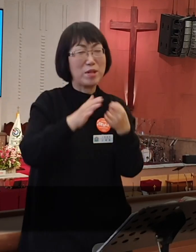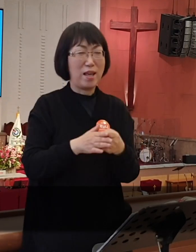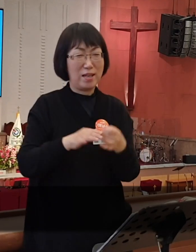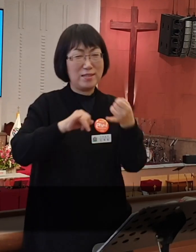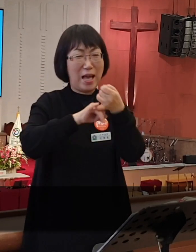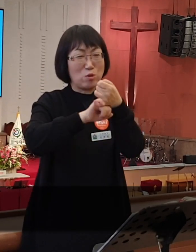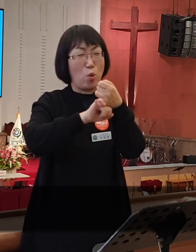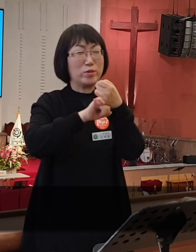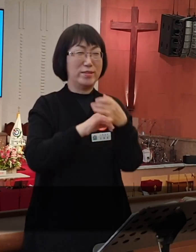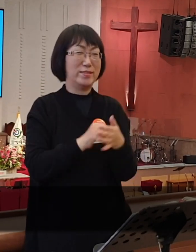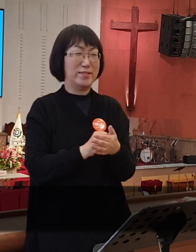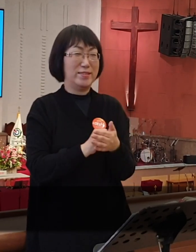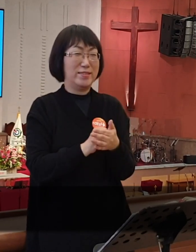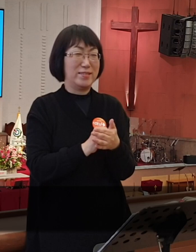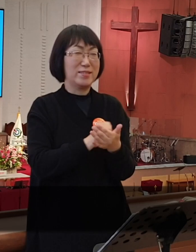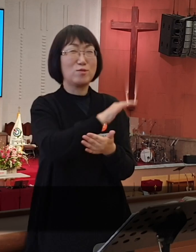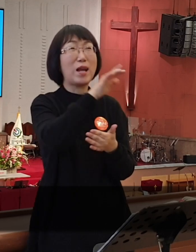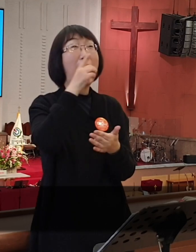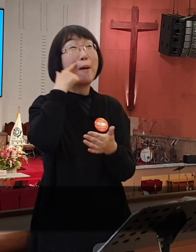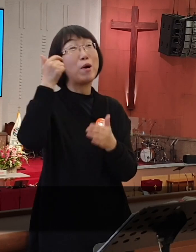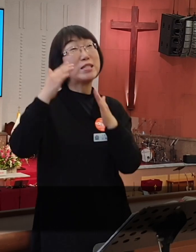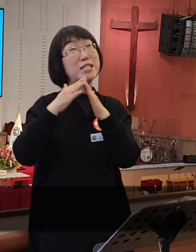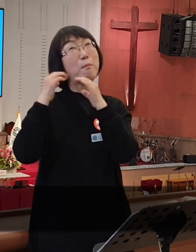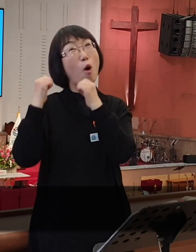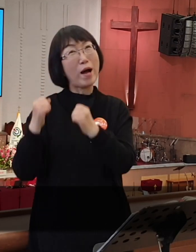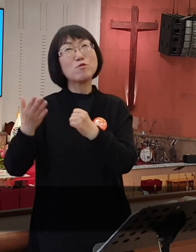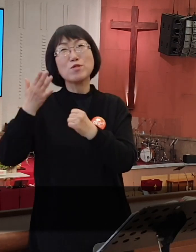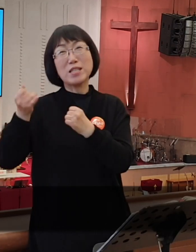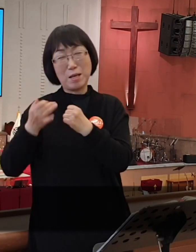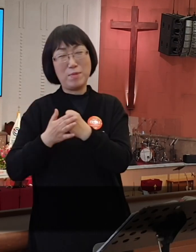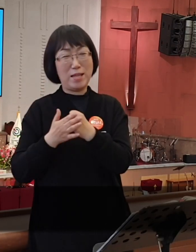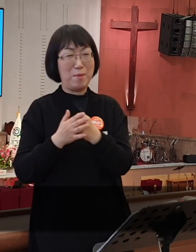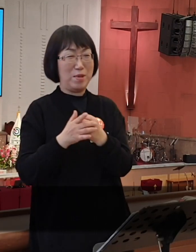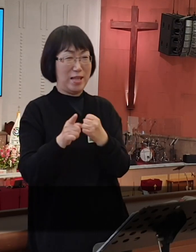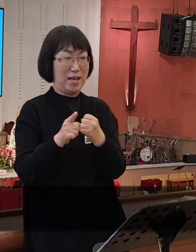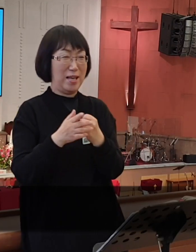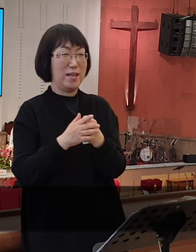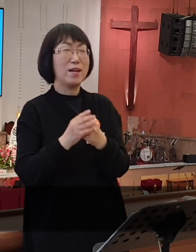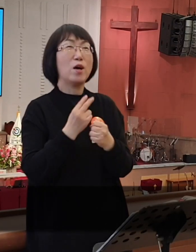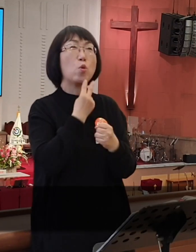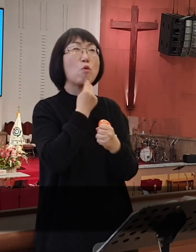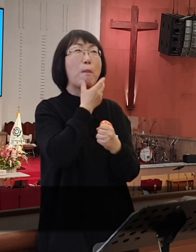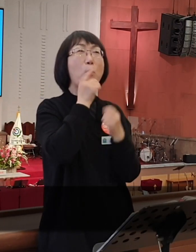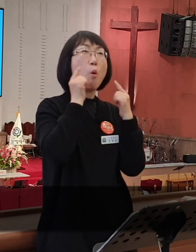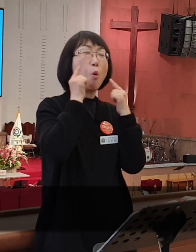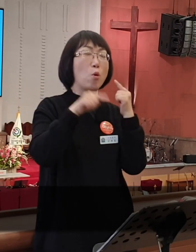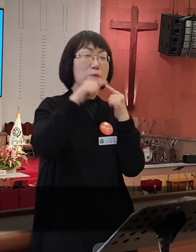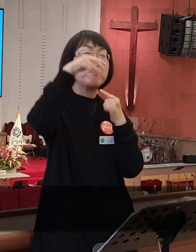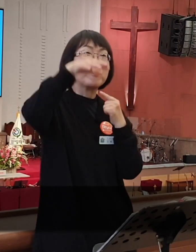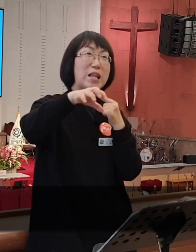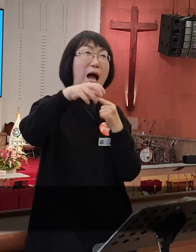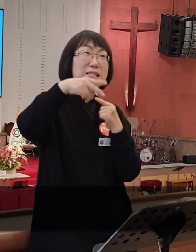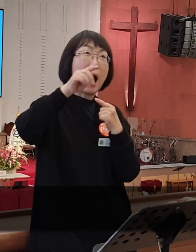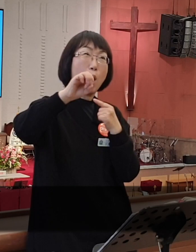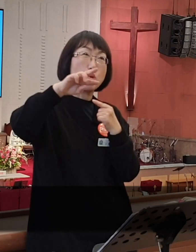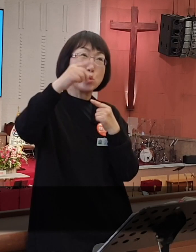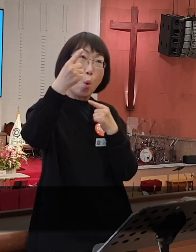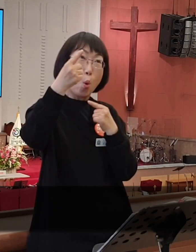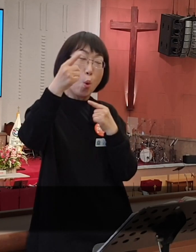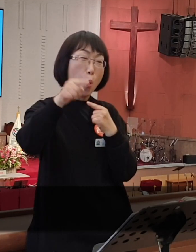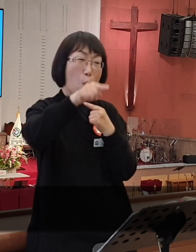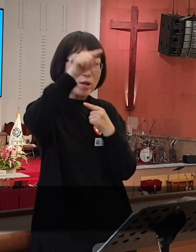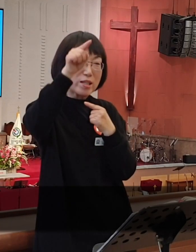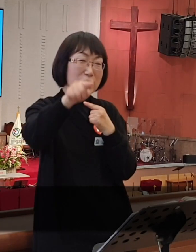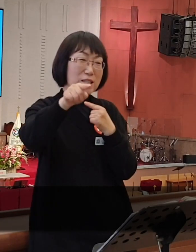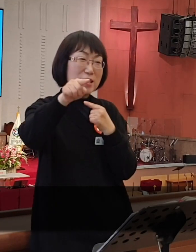그 약속은 여기 우리 아버지의 집에 관해요. 장소에 관한 이야기지만 요한복음은 그 장소를 몽땅다는